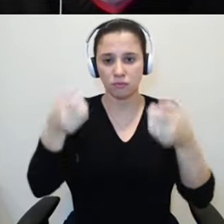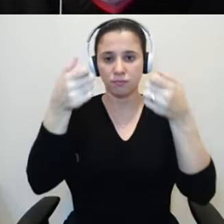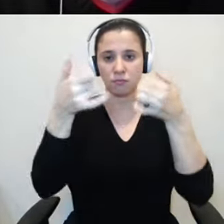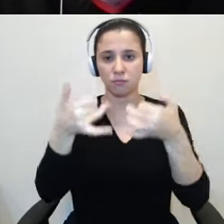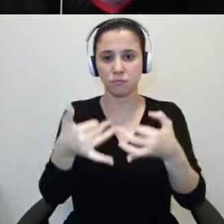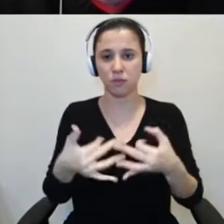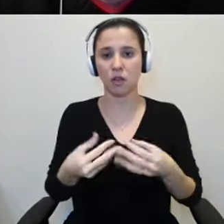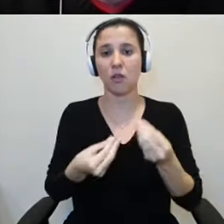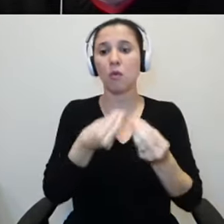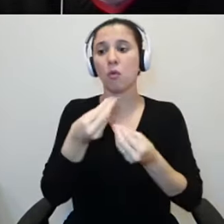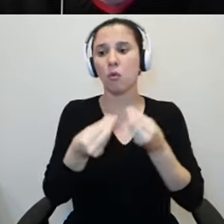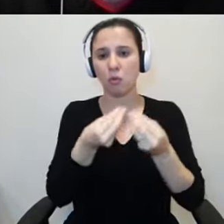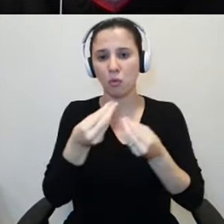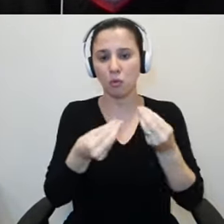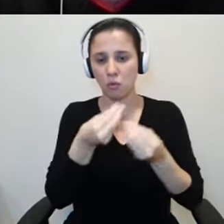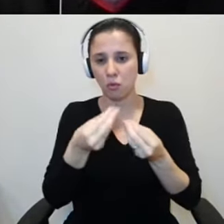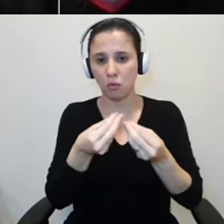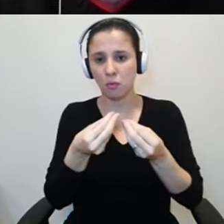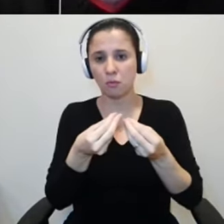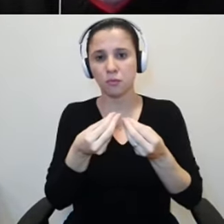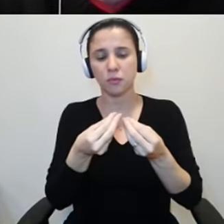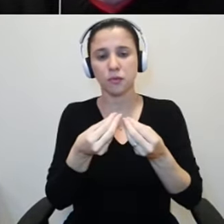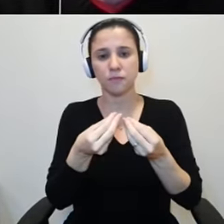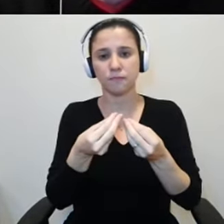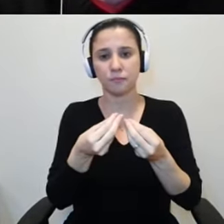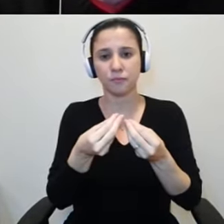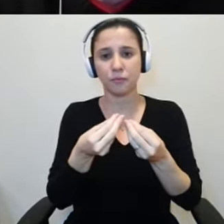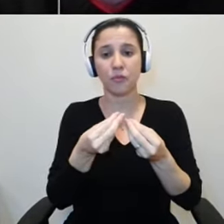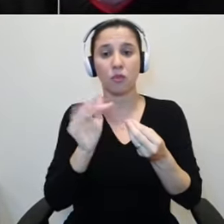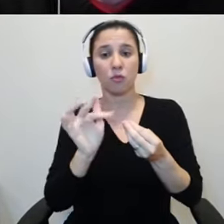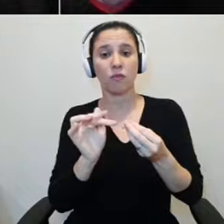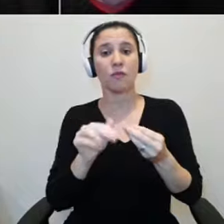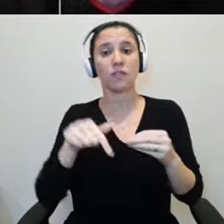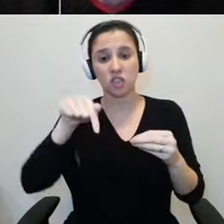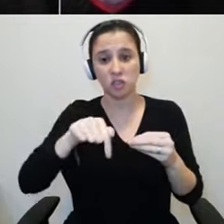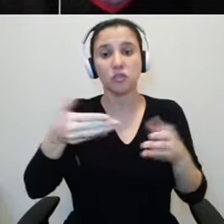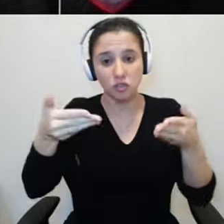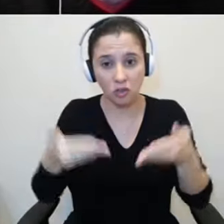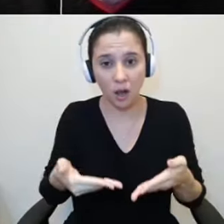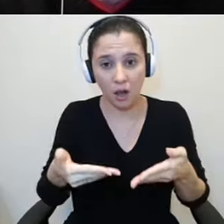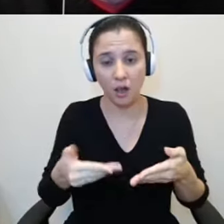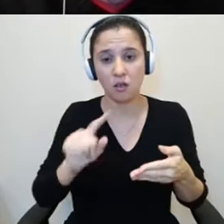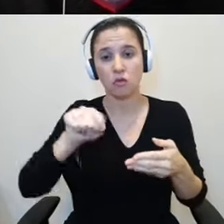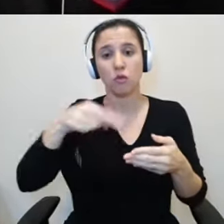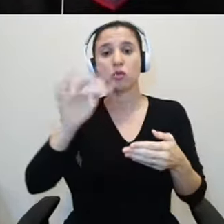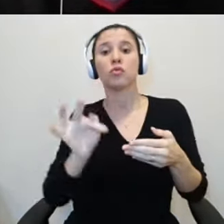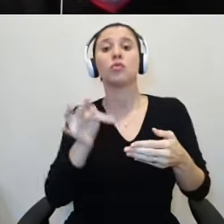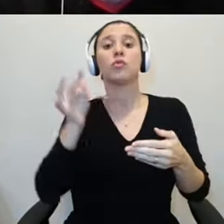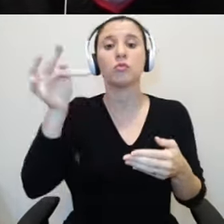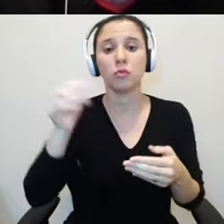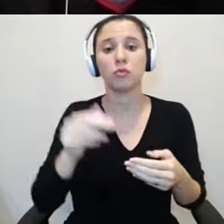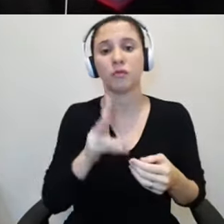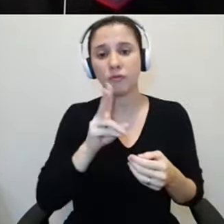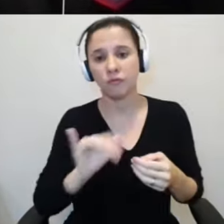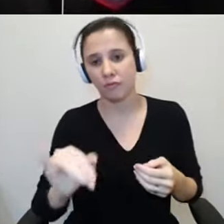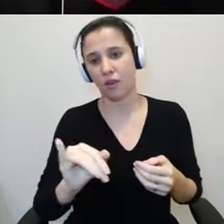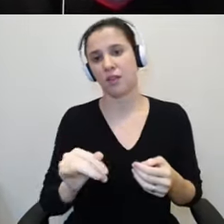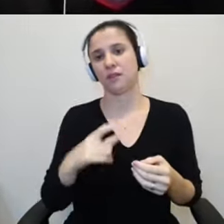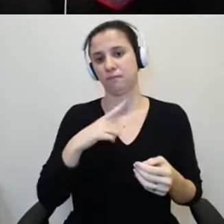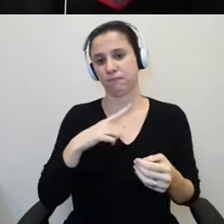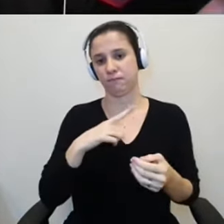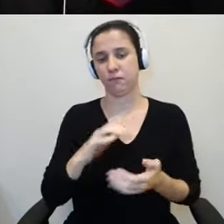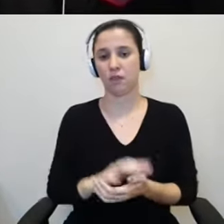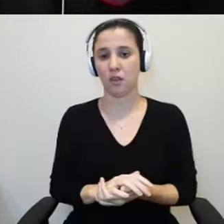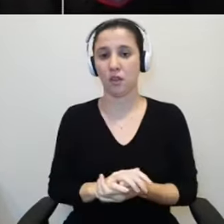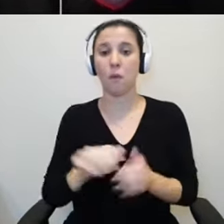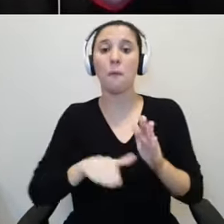dessas ações que estão sendo feitas e algumas que vão acontecer, que já estão acontecendo. Então, a primeira coisa que nós precisaríamos ter feito era